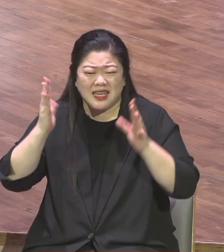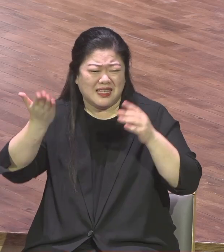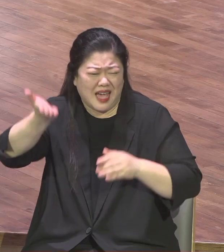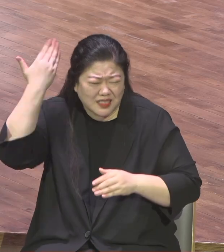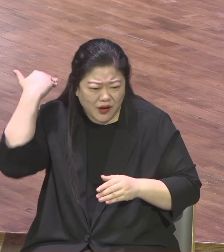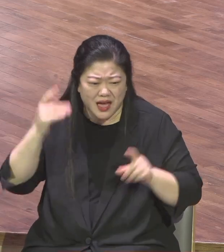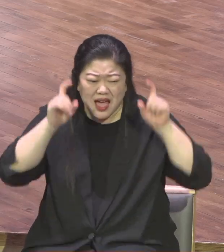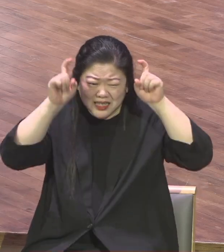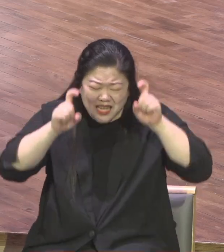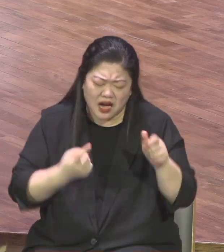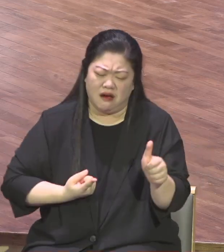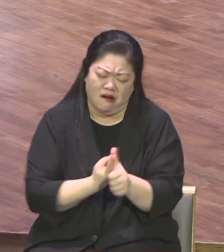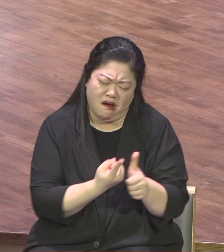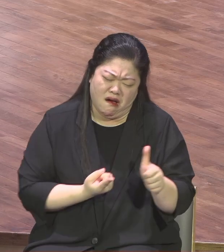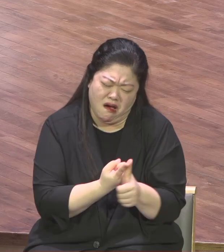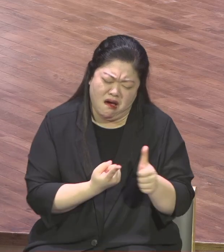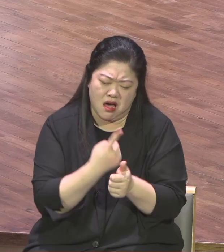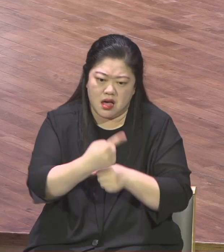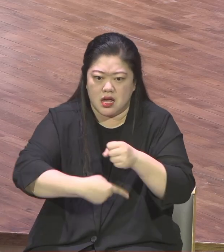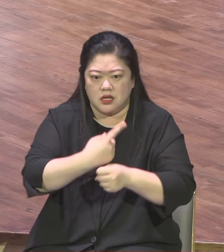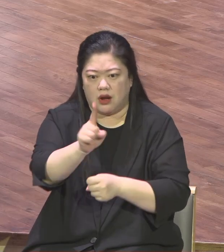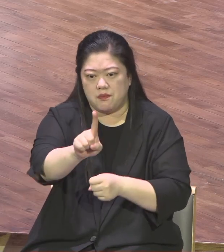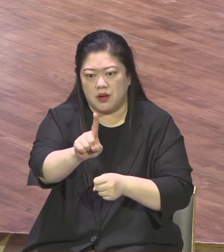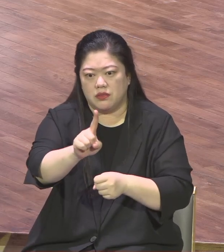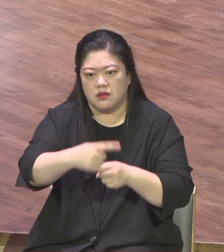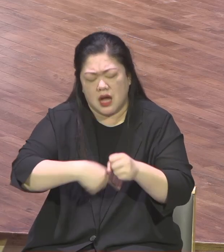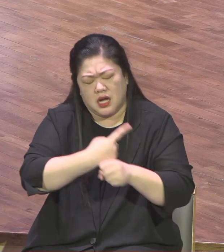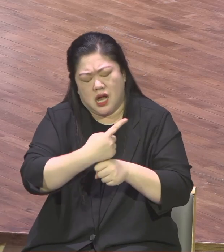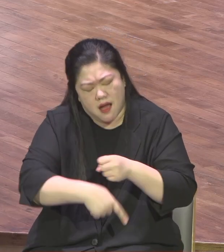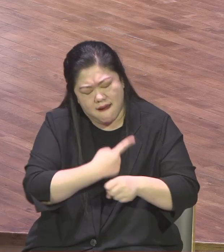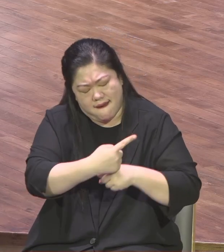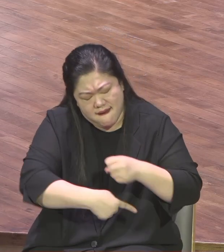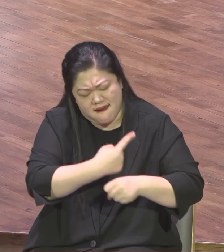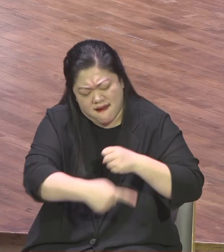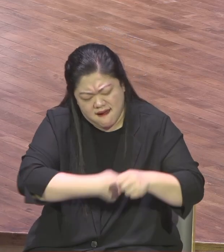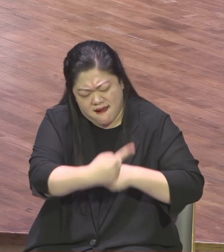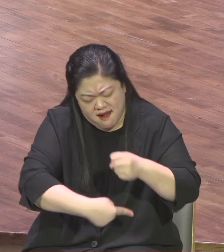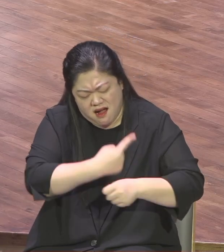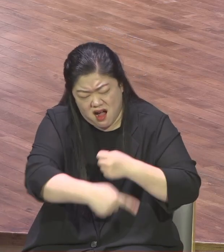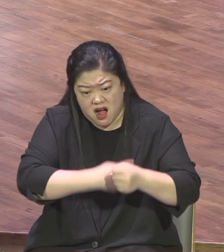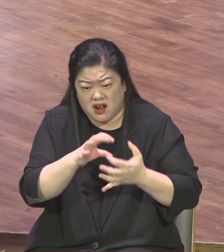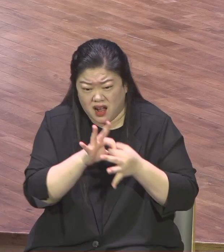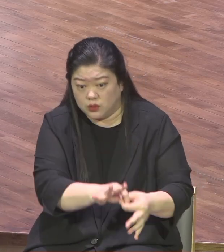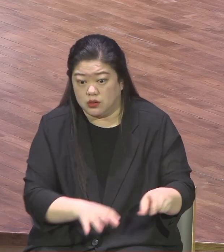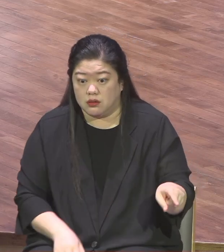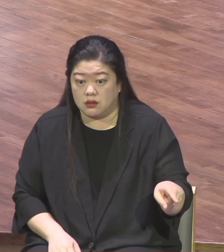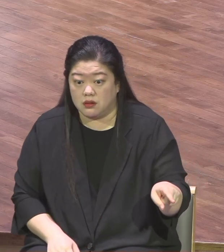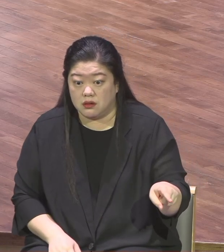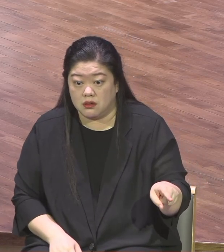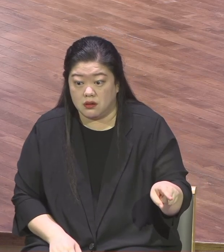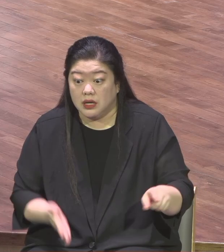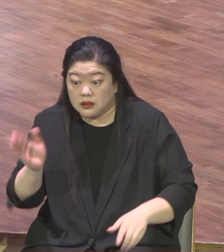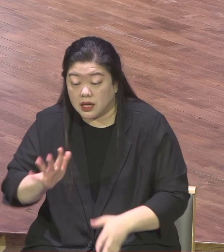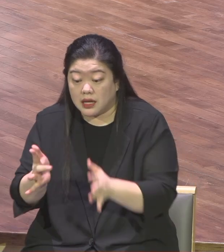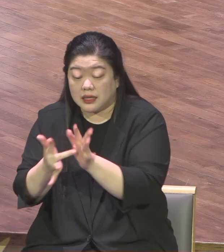한 번 제사로 영원히 온전하게 했다. 이 말씀은 예수 그리스도의 십자가